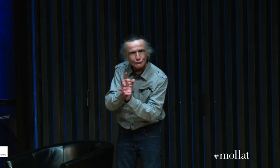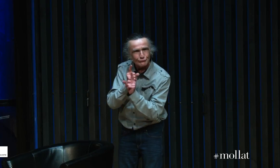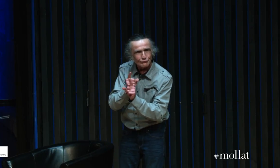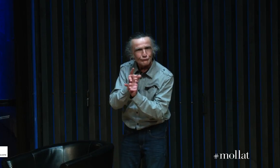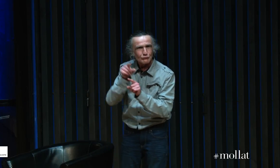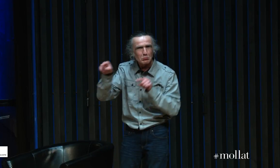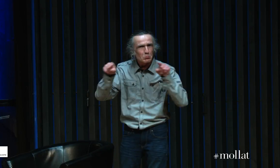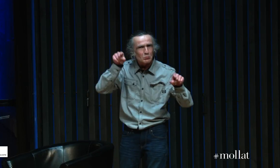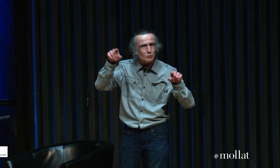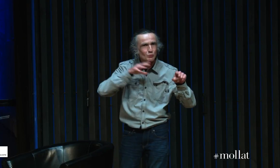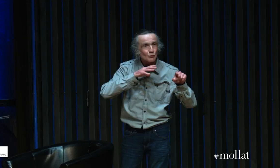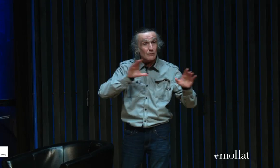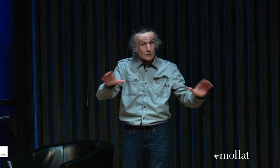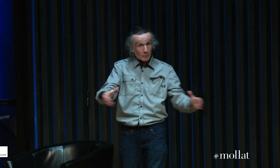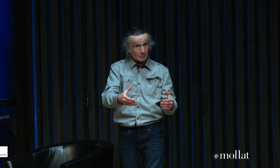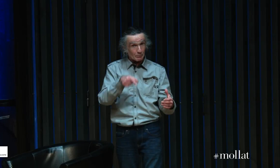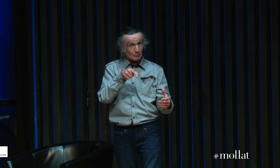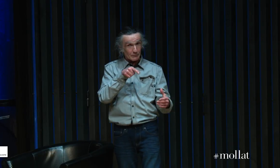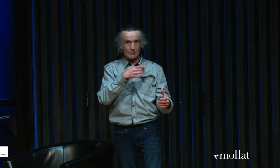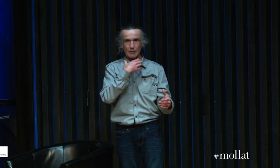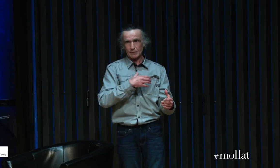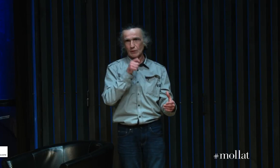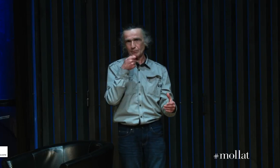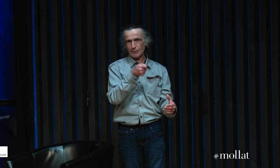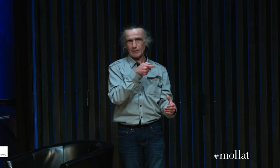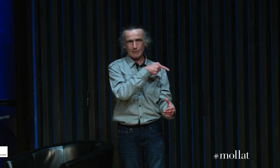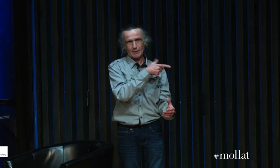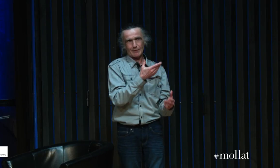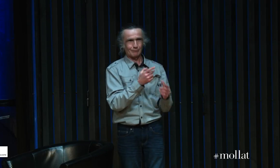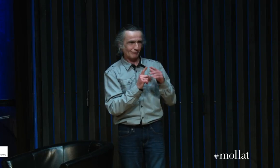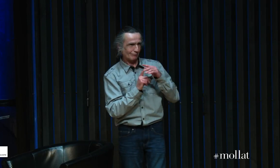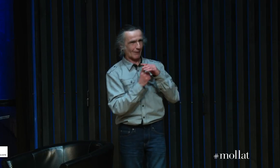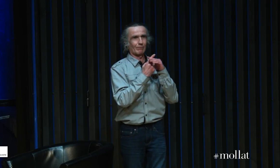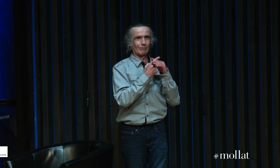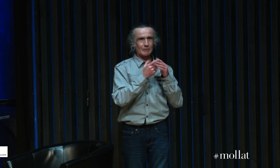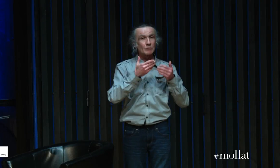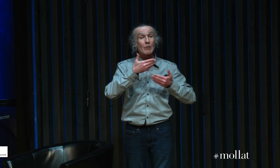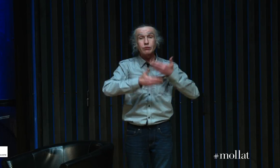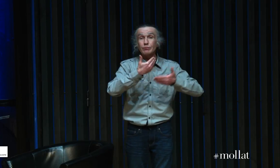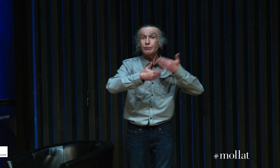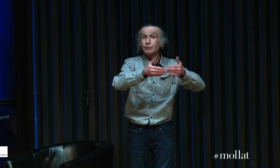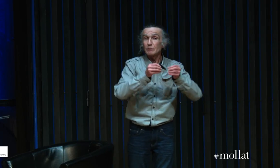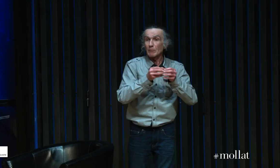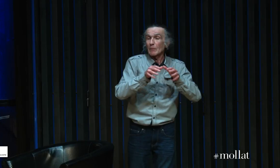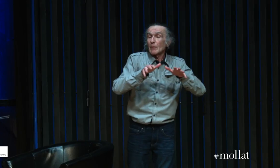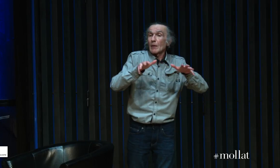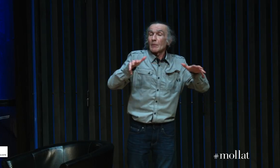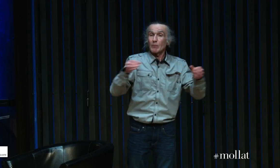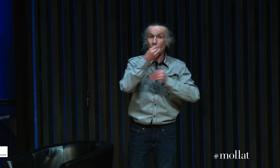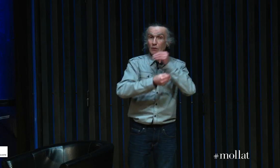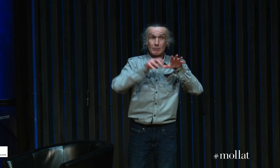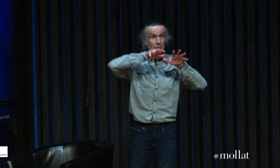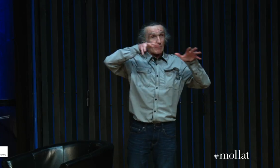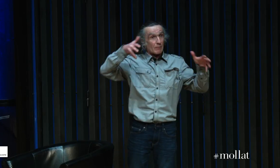les familles riches amenaient leurs enfants dans des écoles spécifiques, mais l'abbé de l'Épée, il a permis cette ouverture, puis